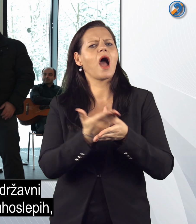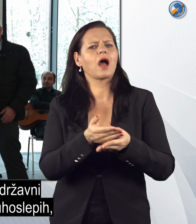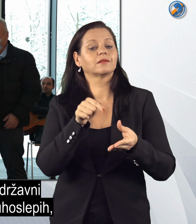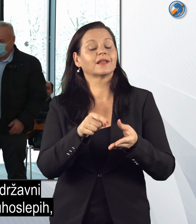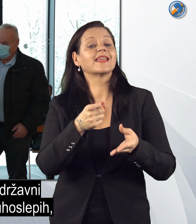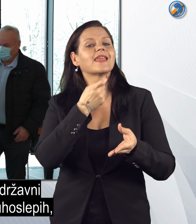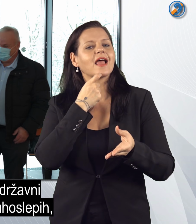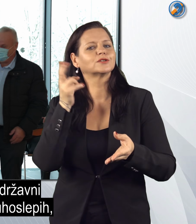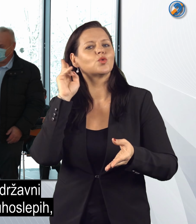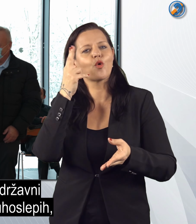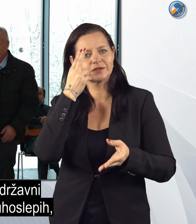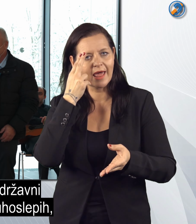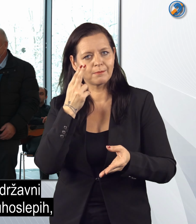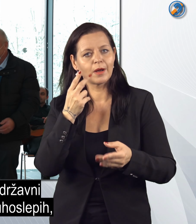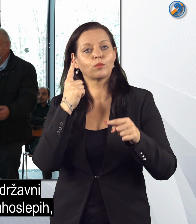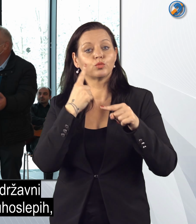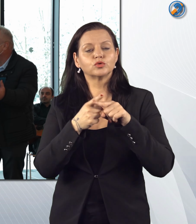gluhoslepih.